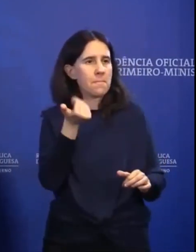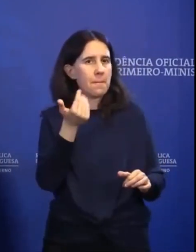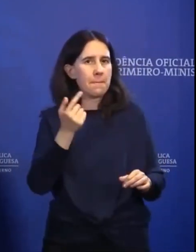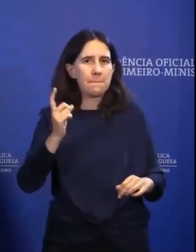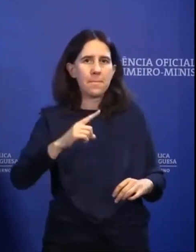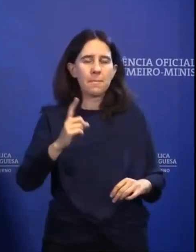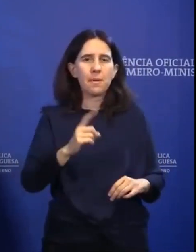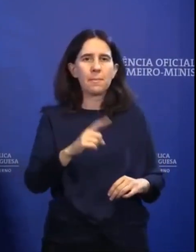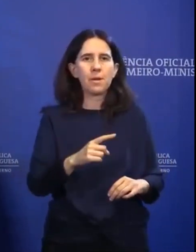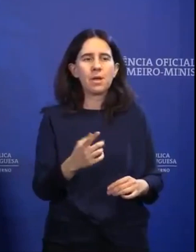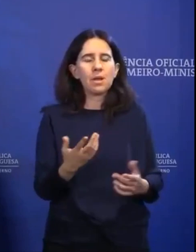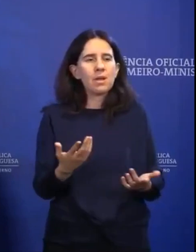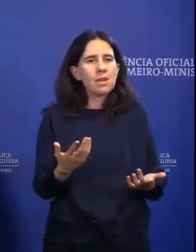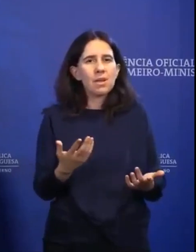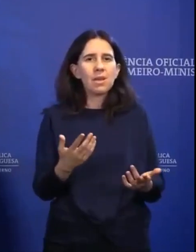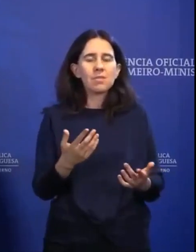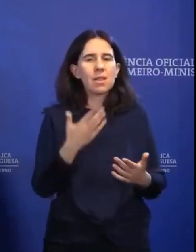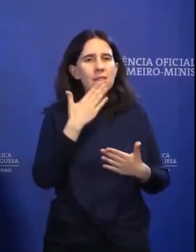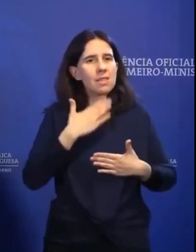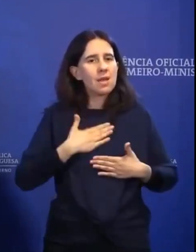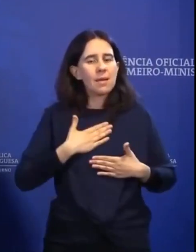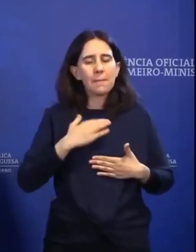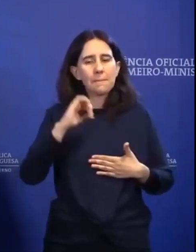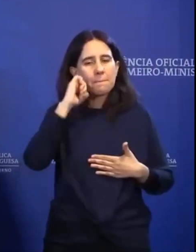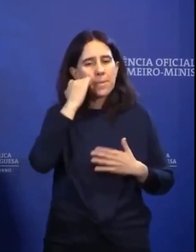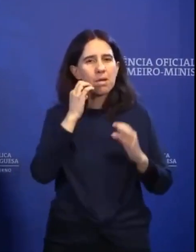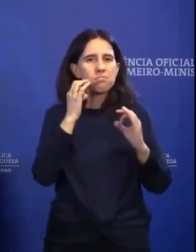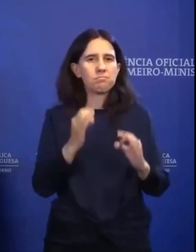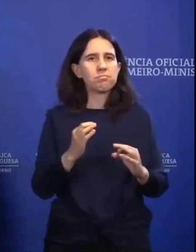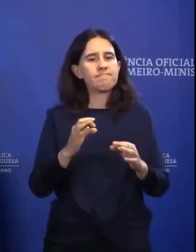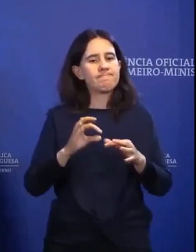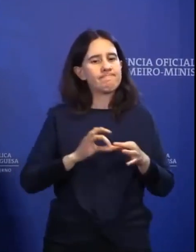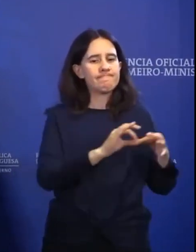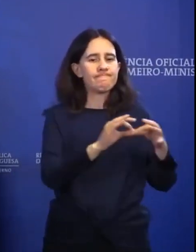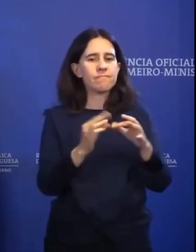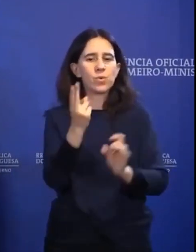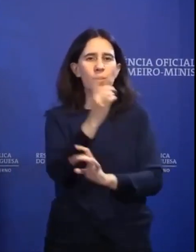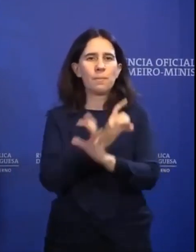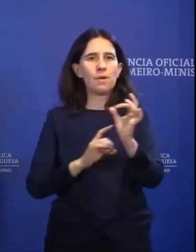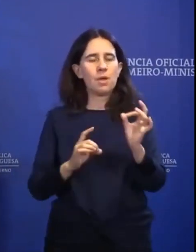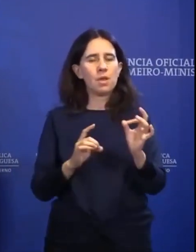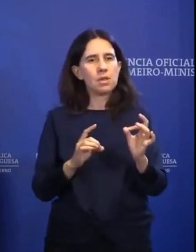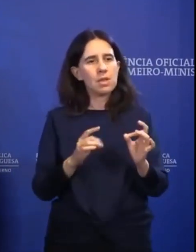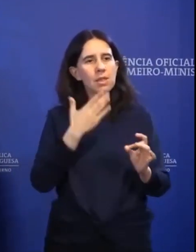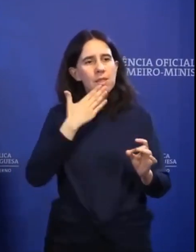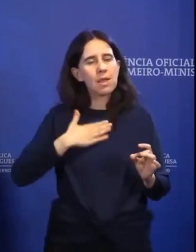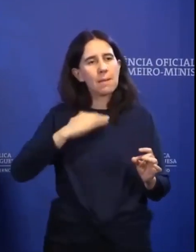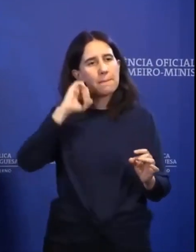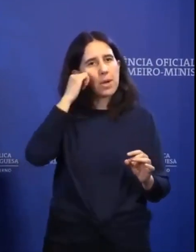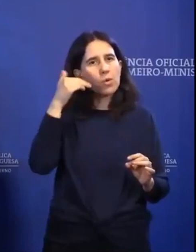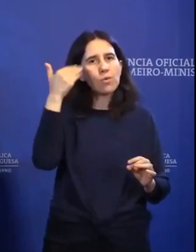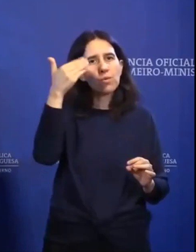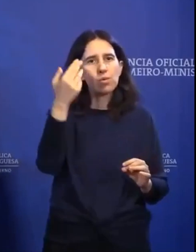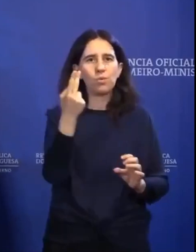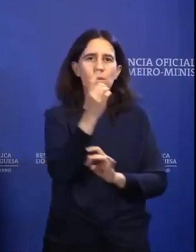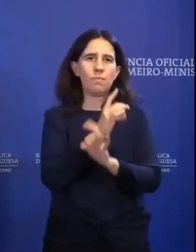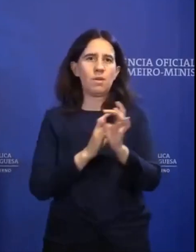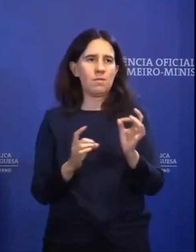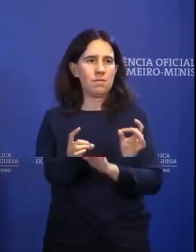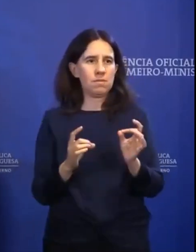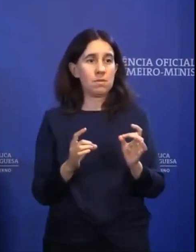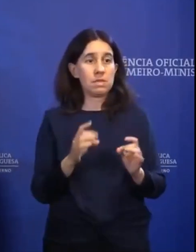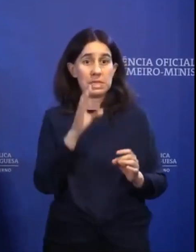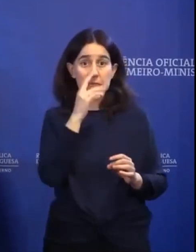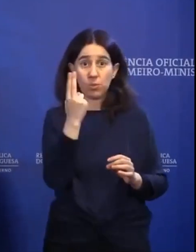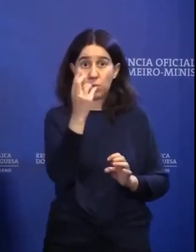recorrente é mina completamente aquilo que o espírito união europeia e uma ameaça o futuro da união europeia